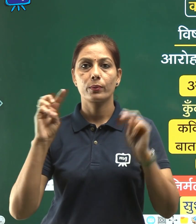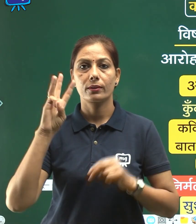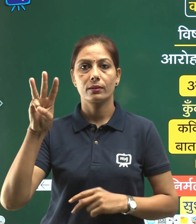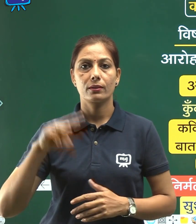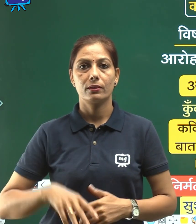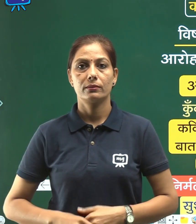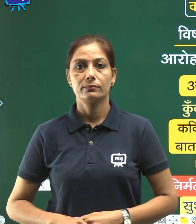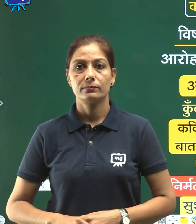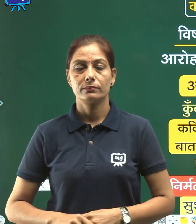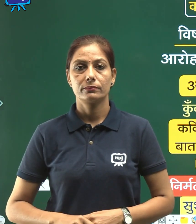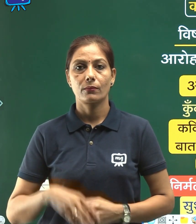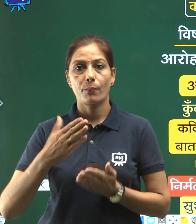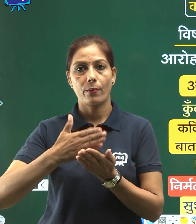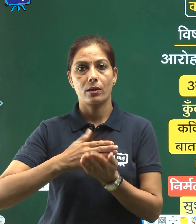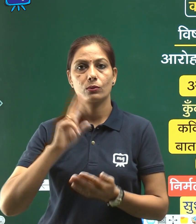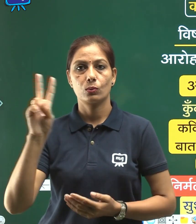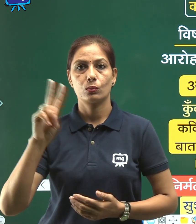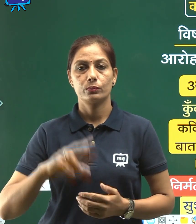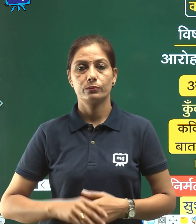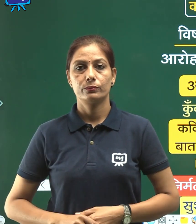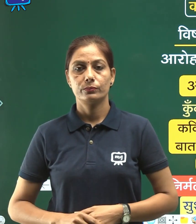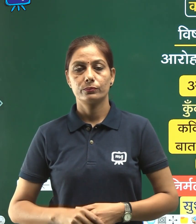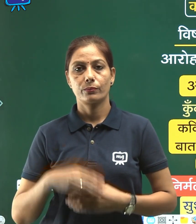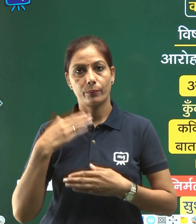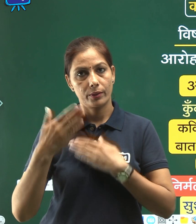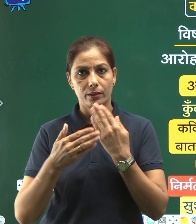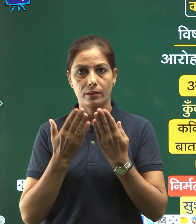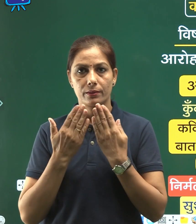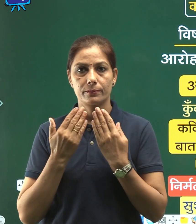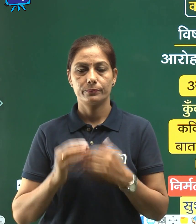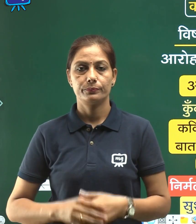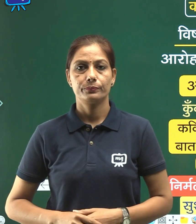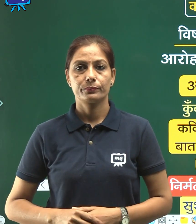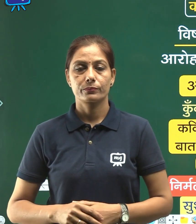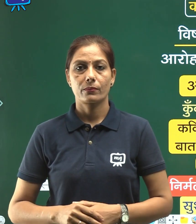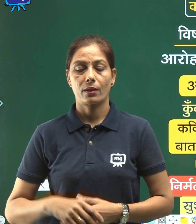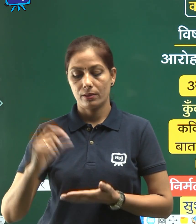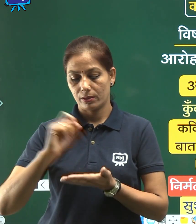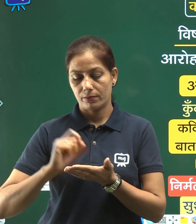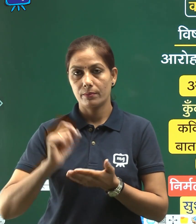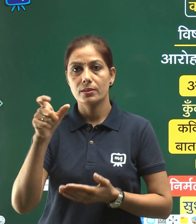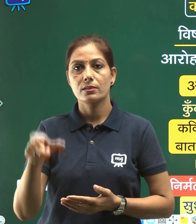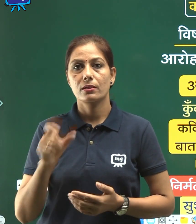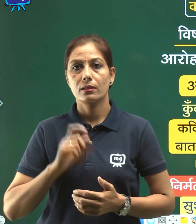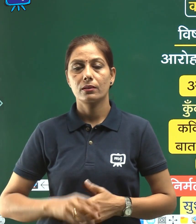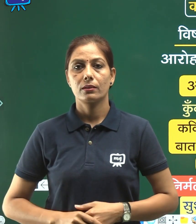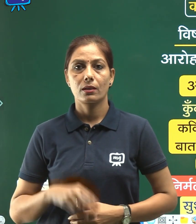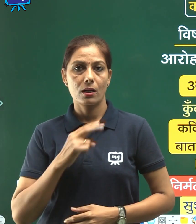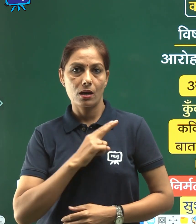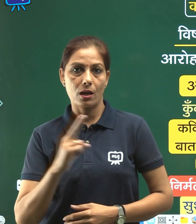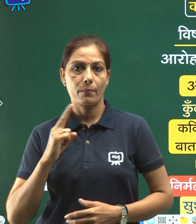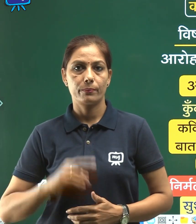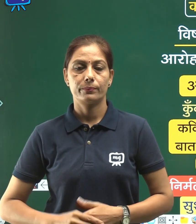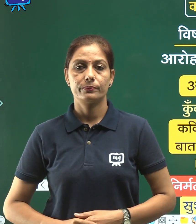का भाग 2 पढ़ेंगे। लेखक है कुंवर